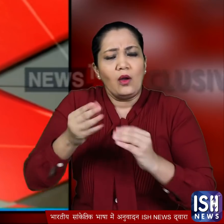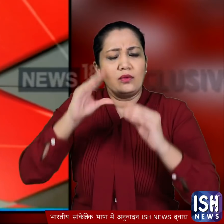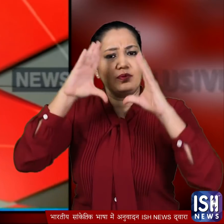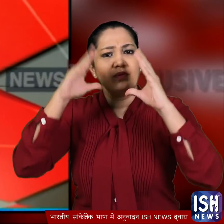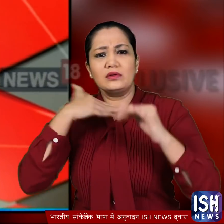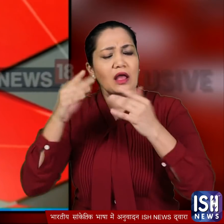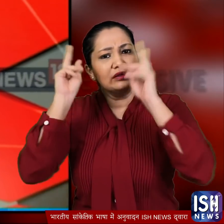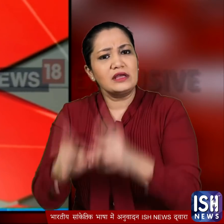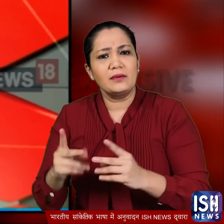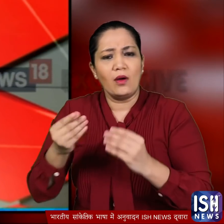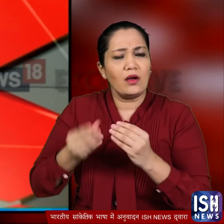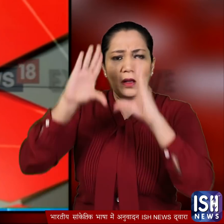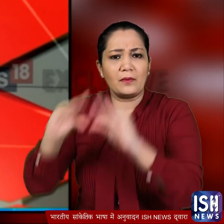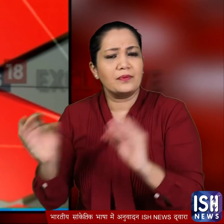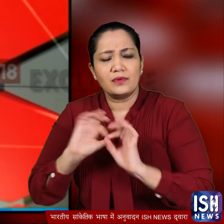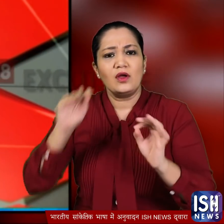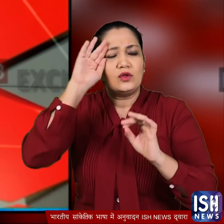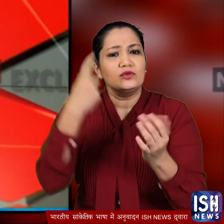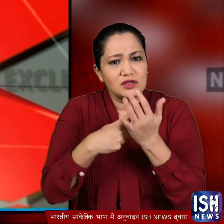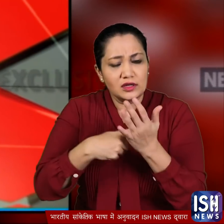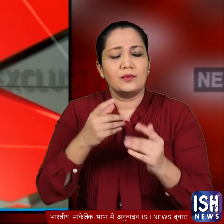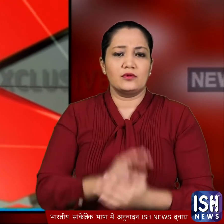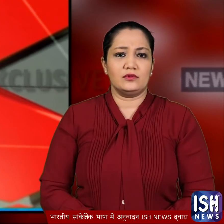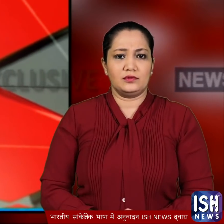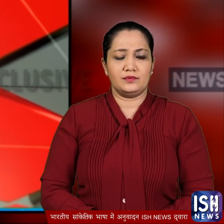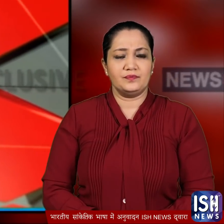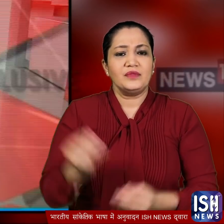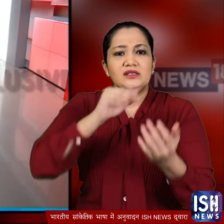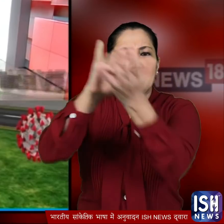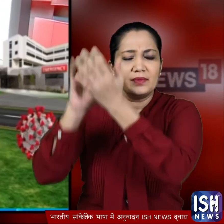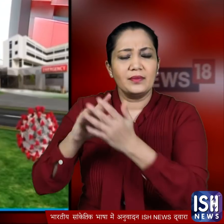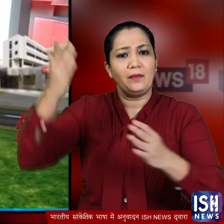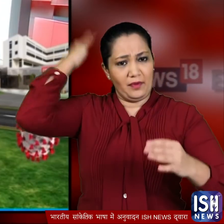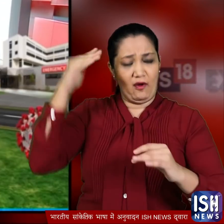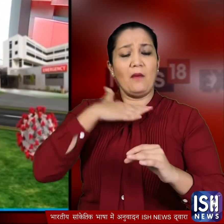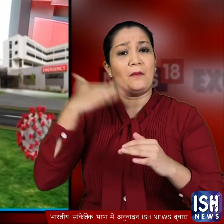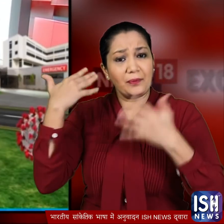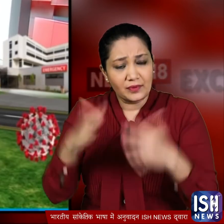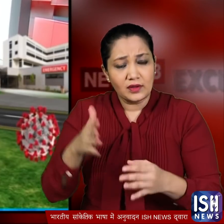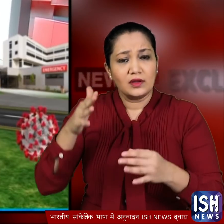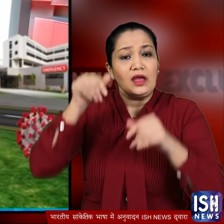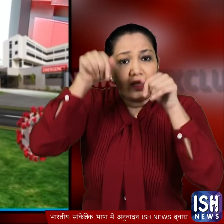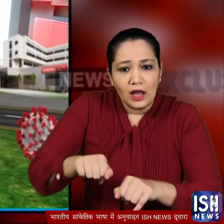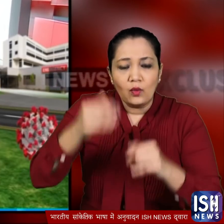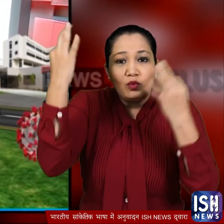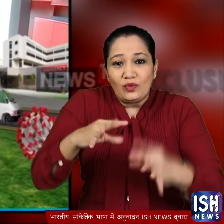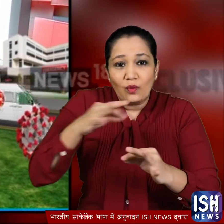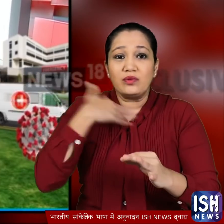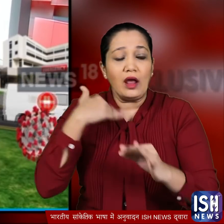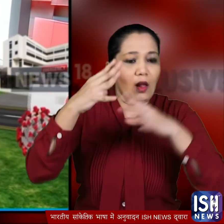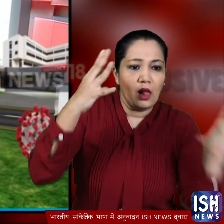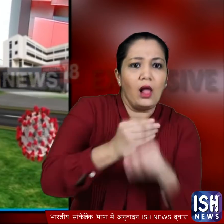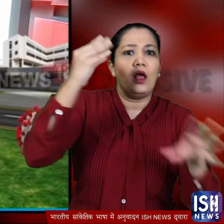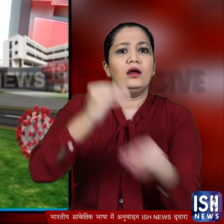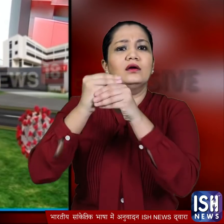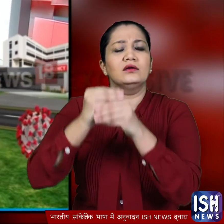की गिनती कम नहीं हो रही, जिसकी बड़ी वजह सामने आई। न्यूज़ 18 के रवि सिंह की रिपोर्ट है कि कुछ राज्यों के पहले हुई मौतों के आंकड़ों को ताजा आंकड़ों में